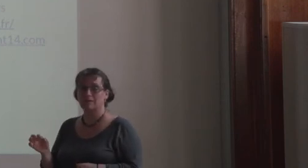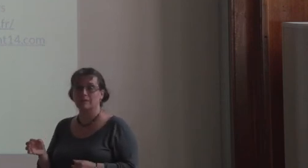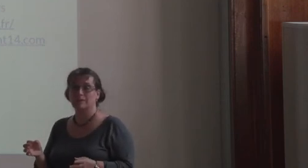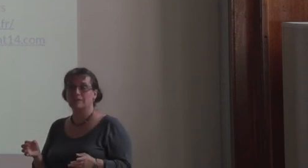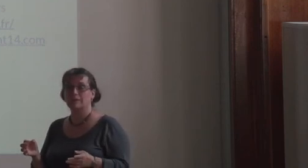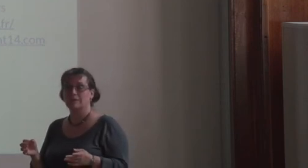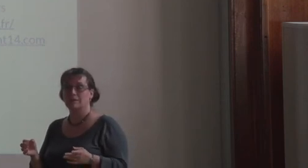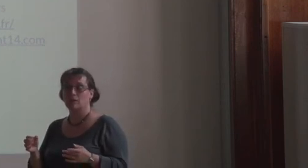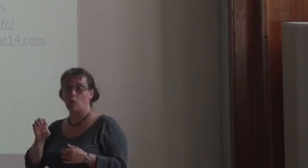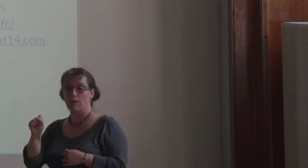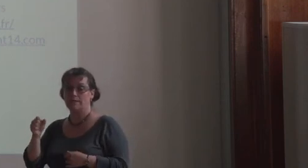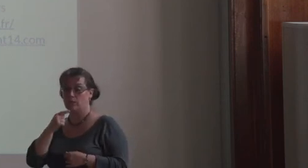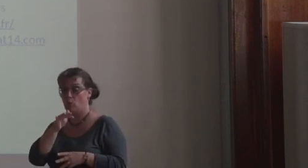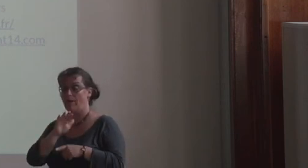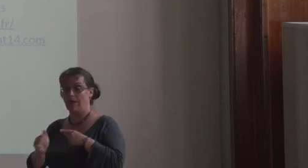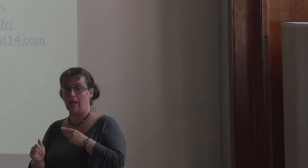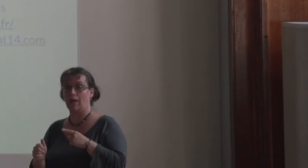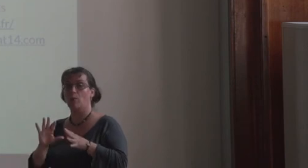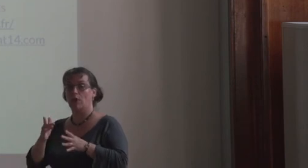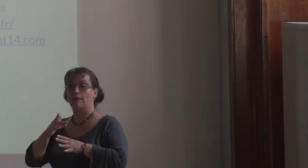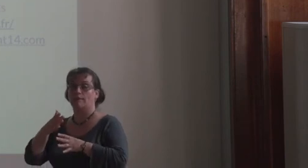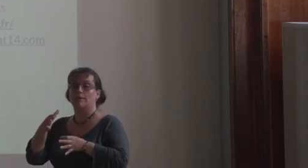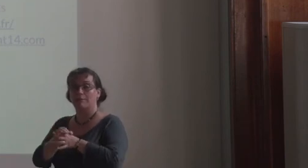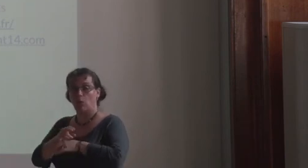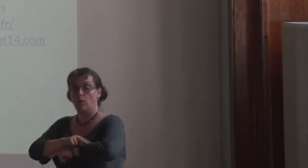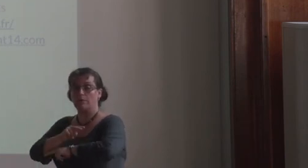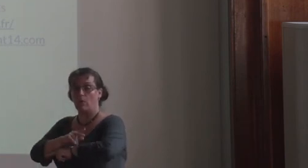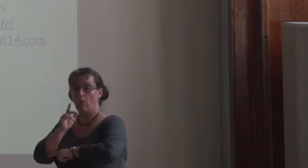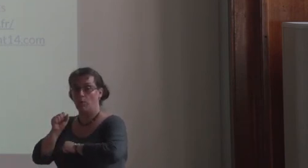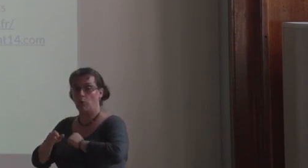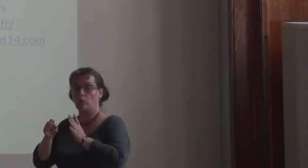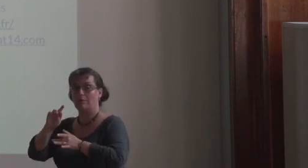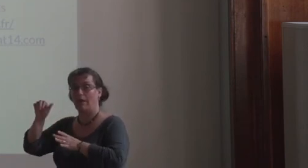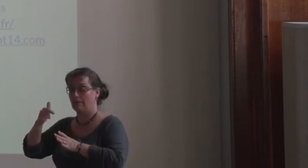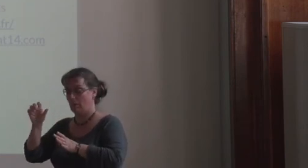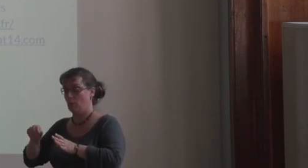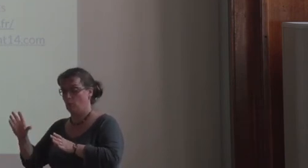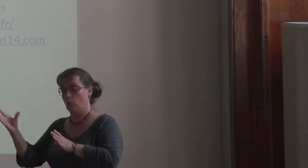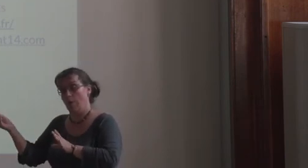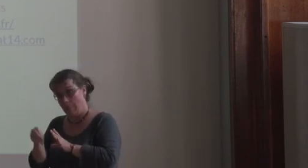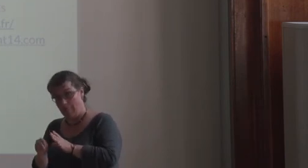En tout cas, il n'y a pas d'OS pour le faire. Maintenant, peut-être que MicroPython supporte le threading. Ça, je n'ai pas testé.